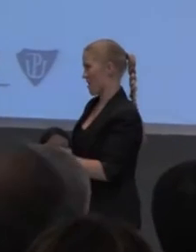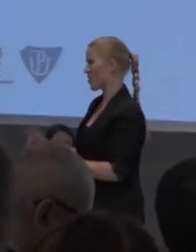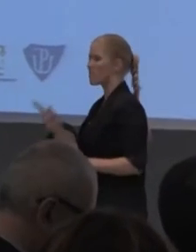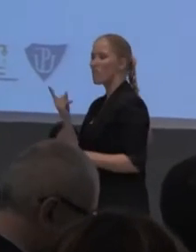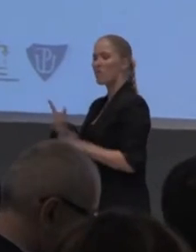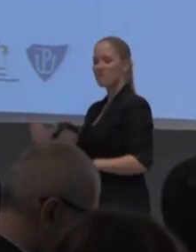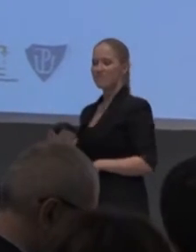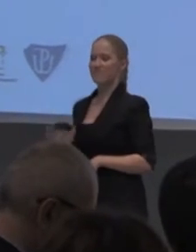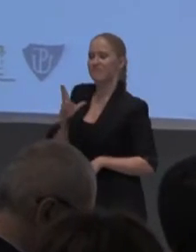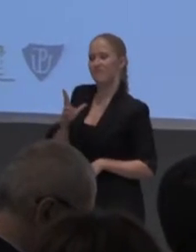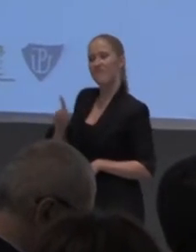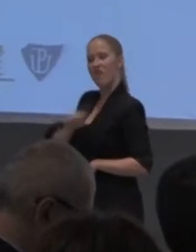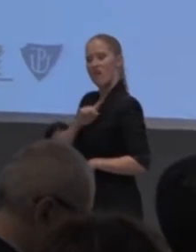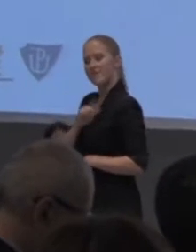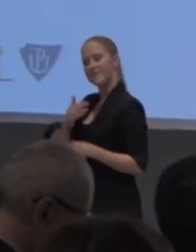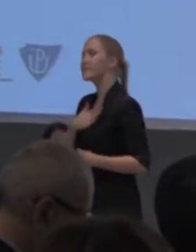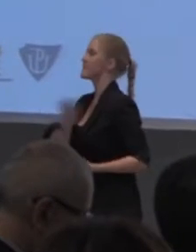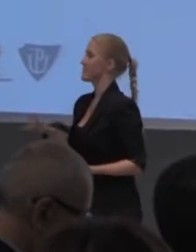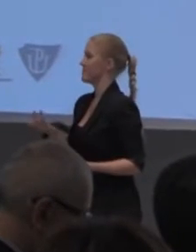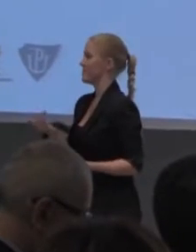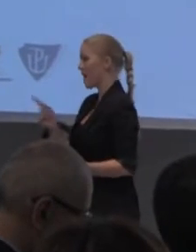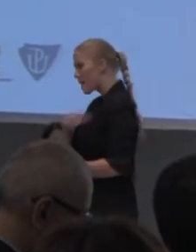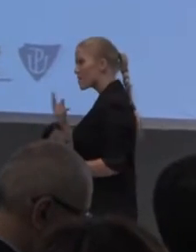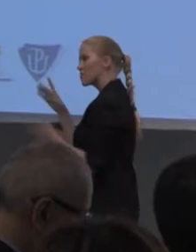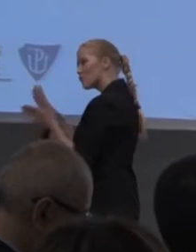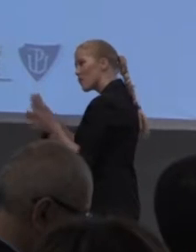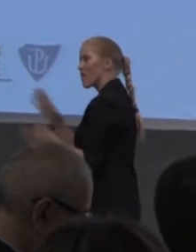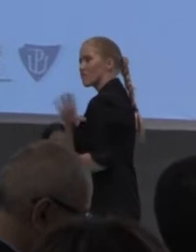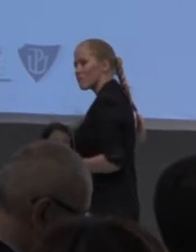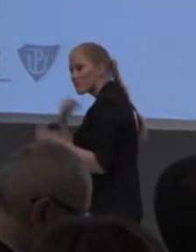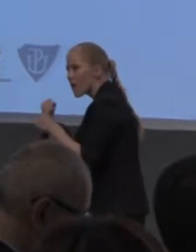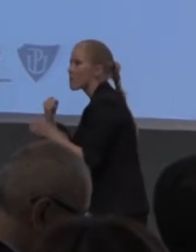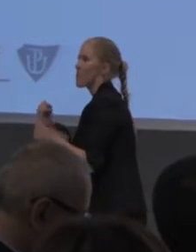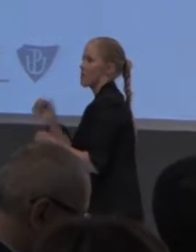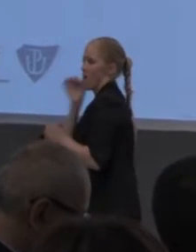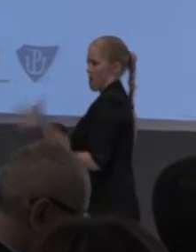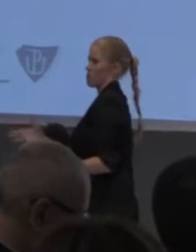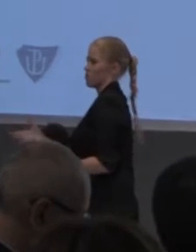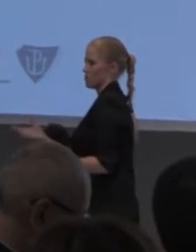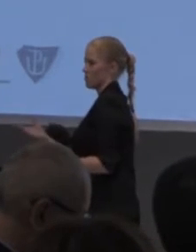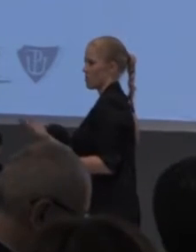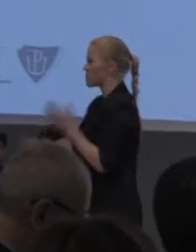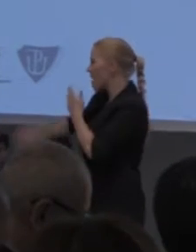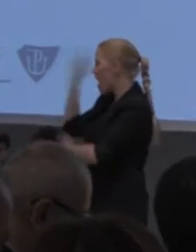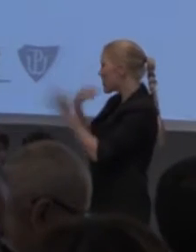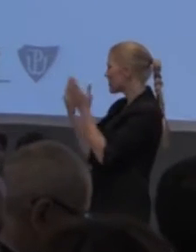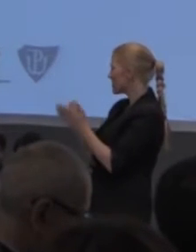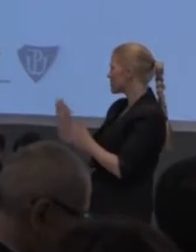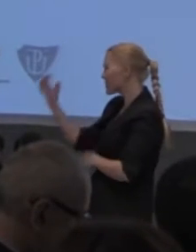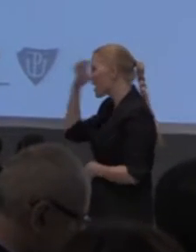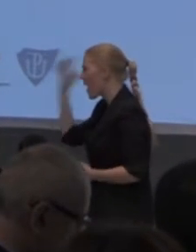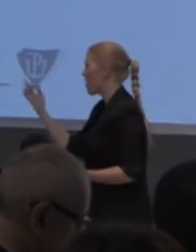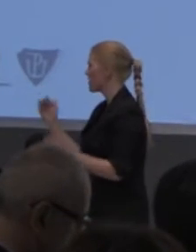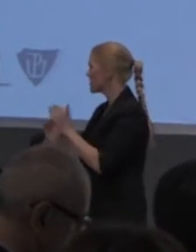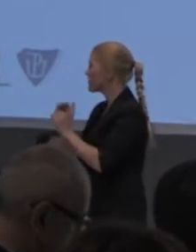My nemáme moc elit z různých důvodů historických. Nemáme šlechtu, nemáme elity kvůli komunismu.